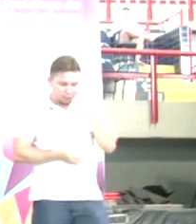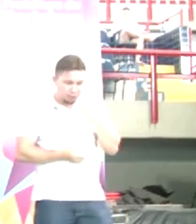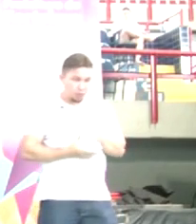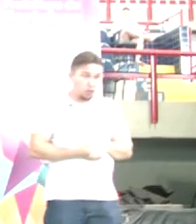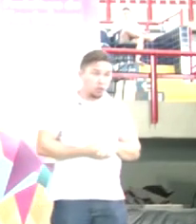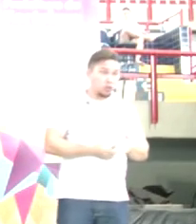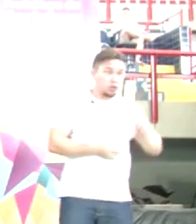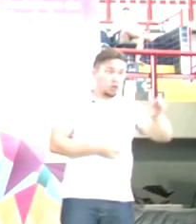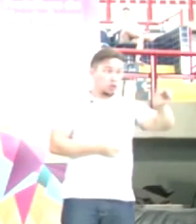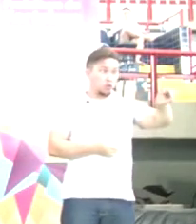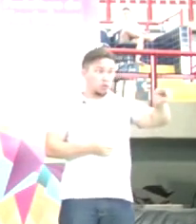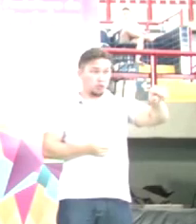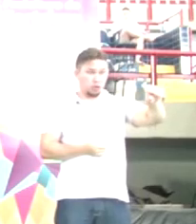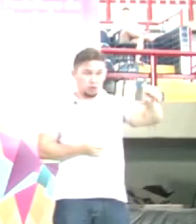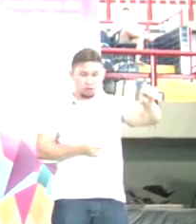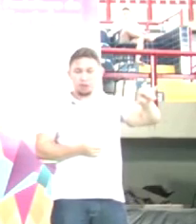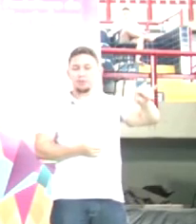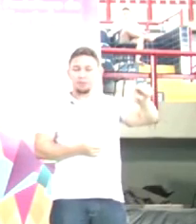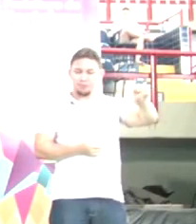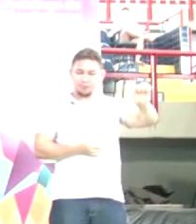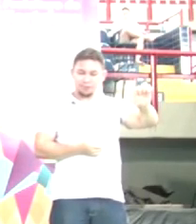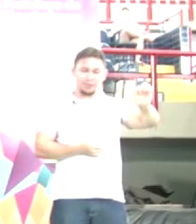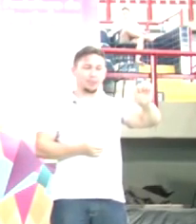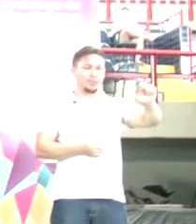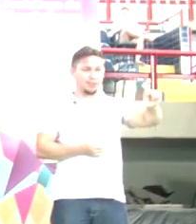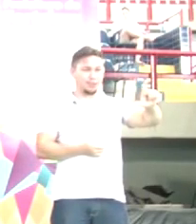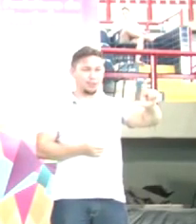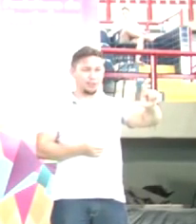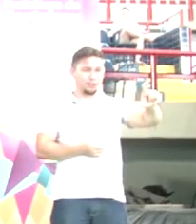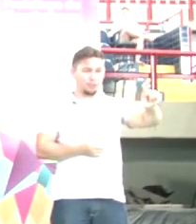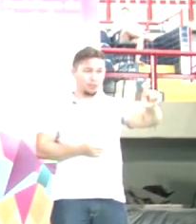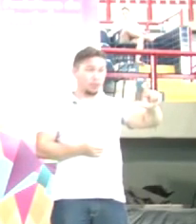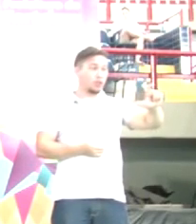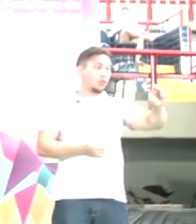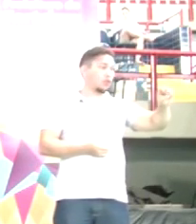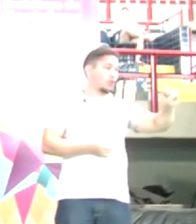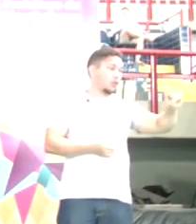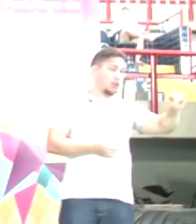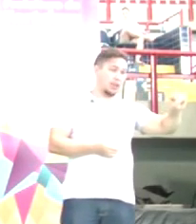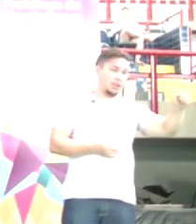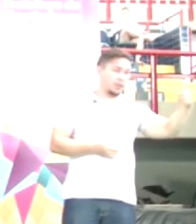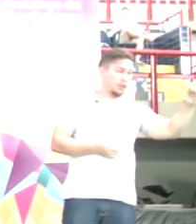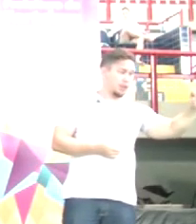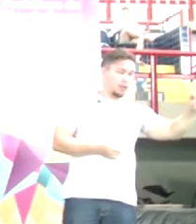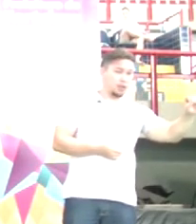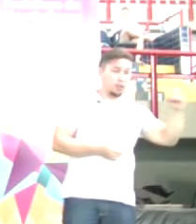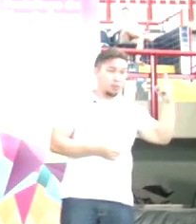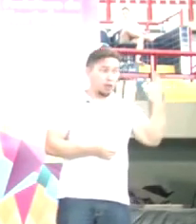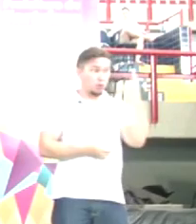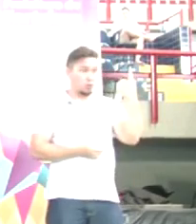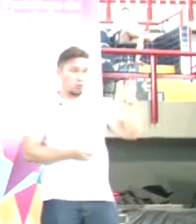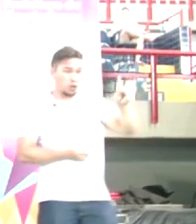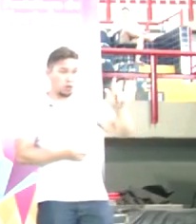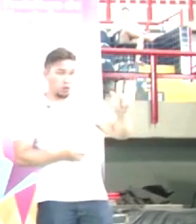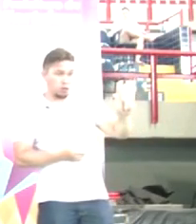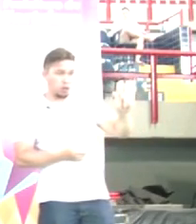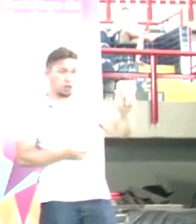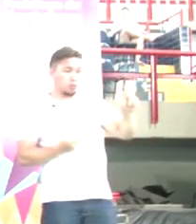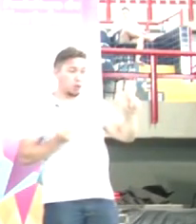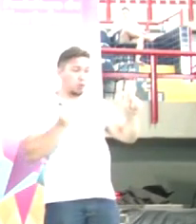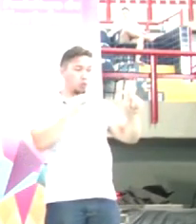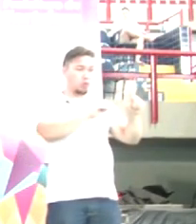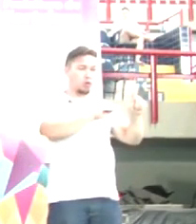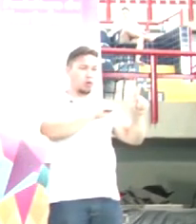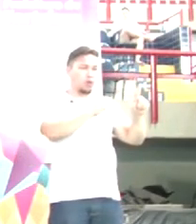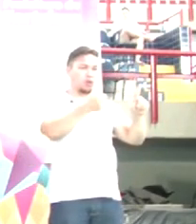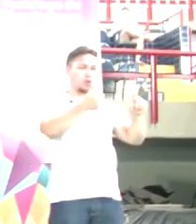o diesel S10 quer dizer que para cada 1 quilograma, eu tenho 10 miligramas de enxofre. Se eu tivesse